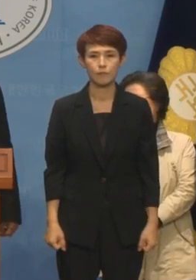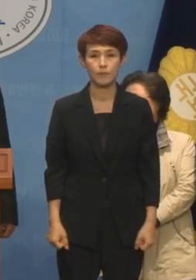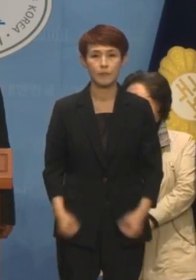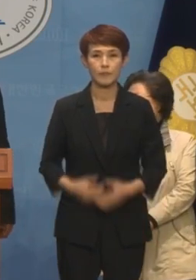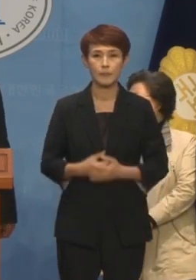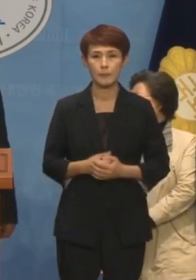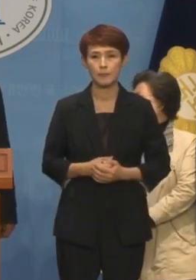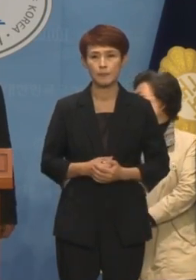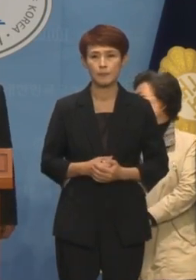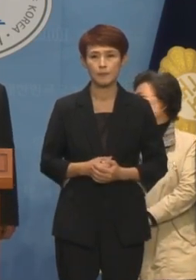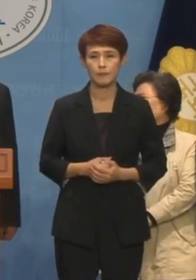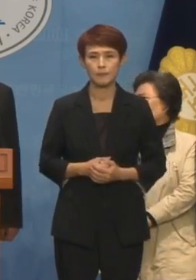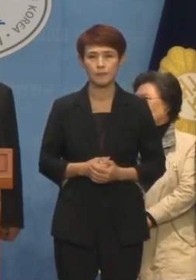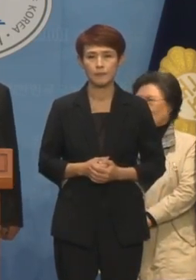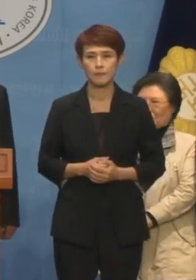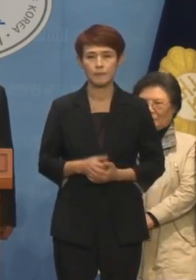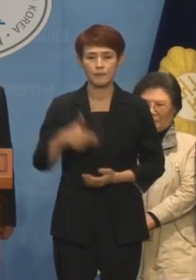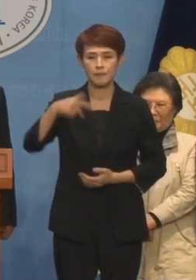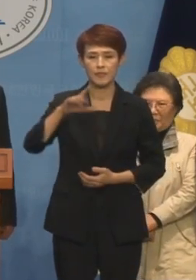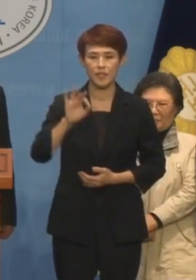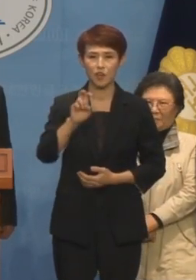유가의 배정 장남수입니다.